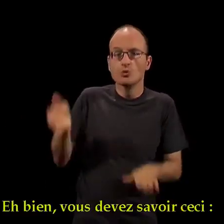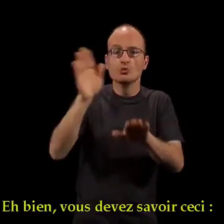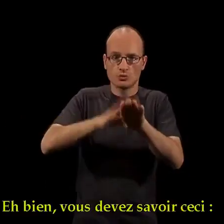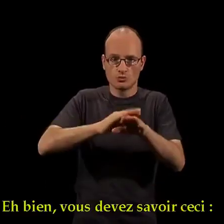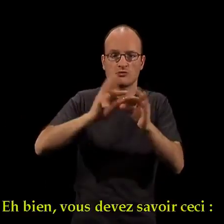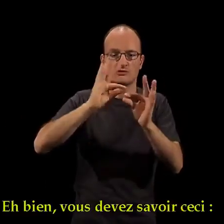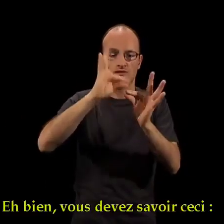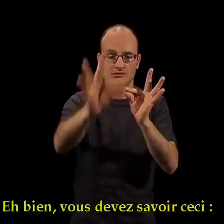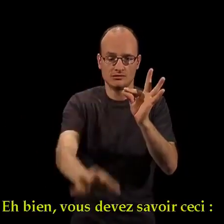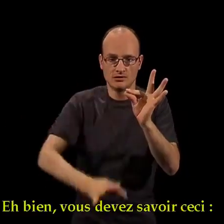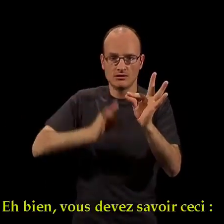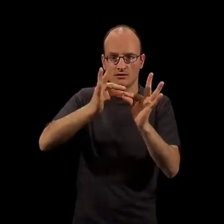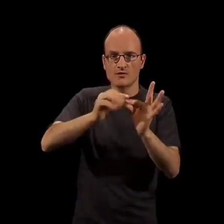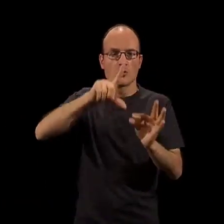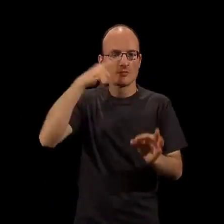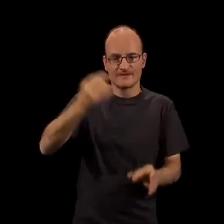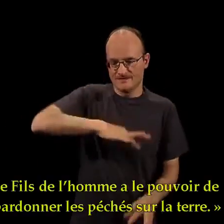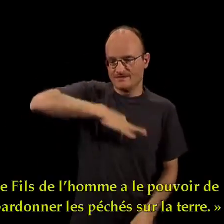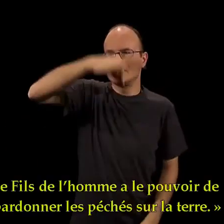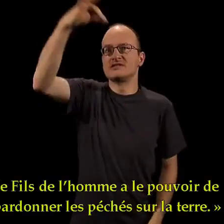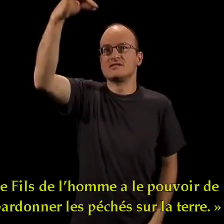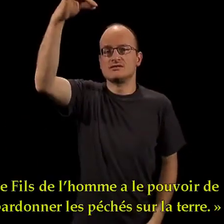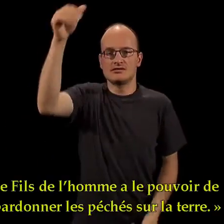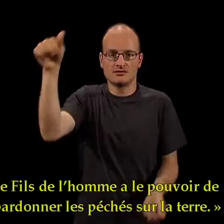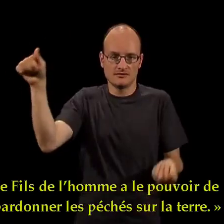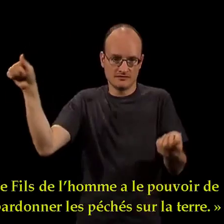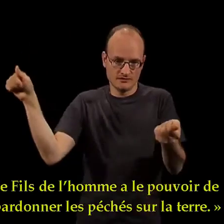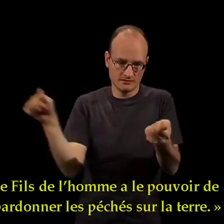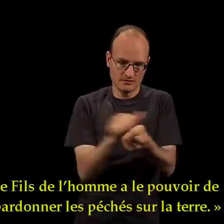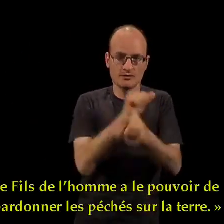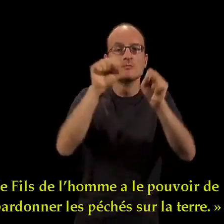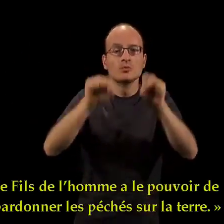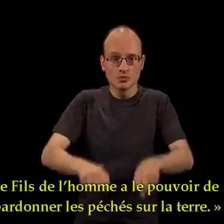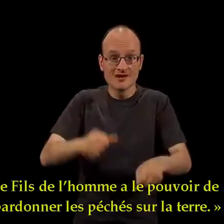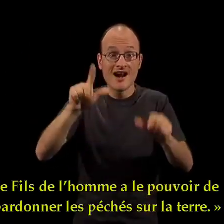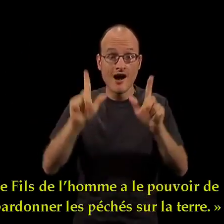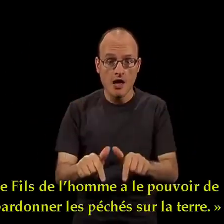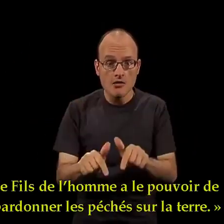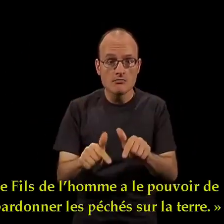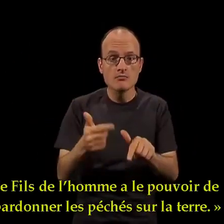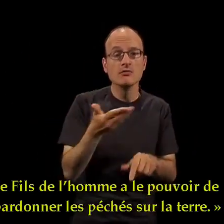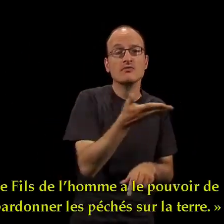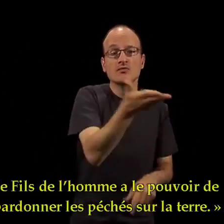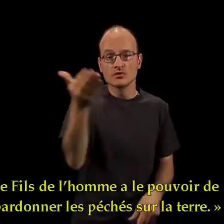Eh bien, vous devez savoir ceci. Le Fils de l'homme a le pouvoir de pardonner les péchés sur la